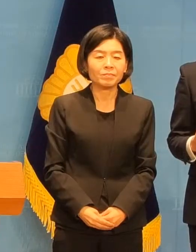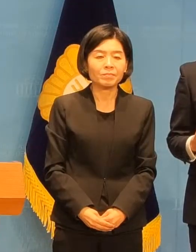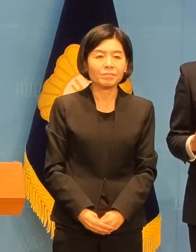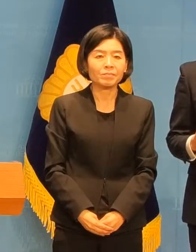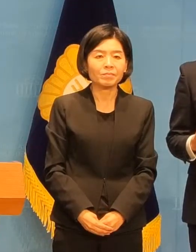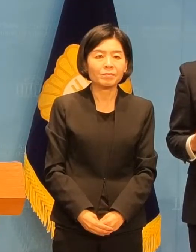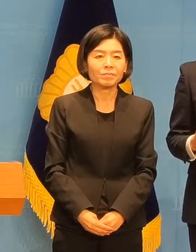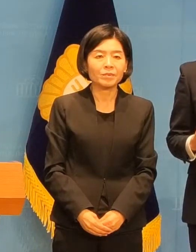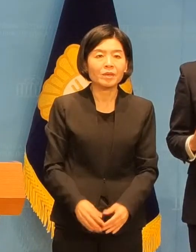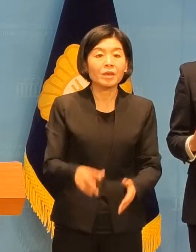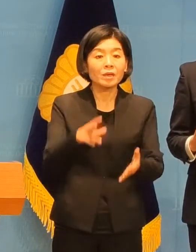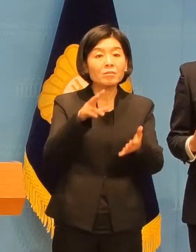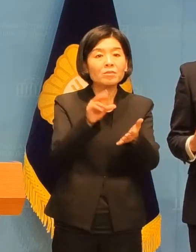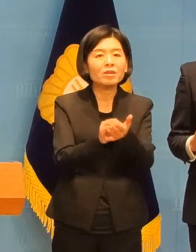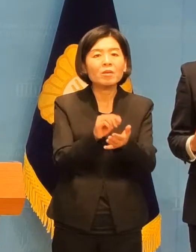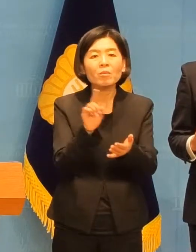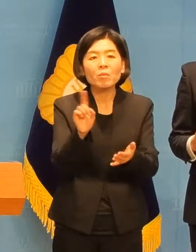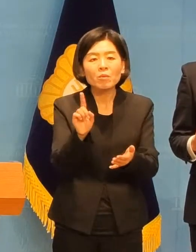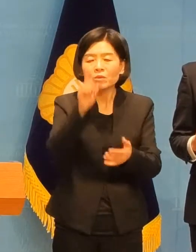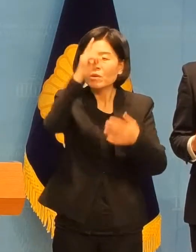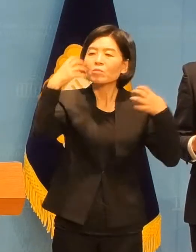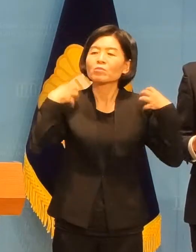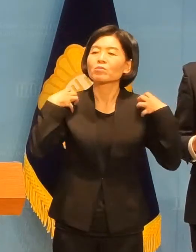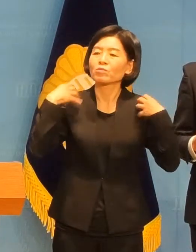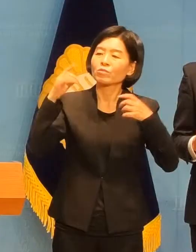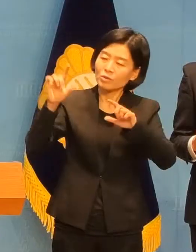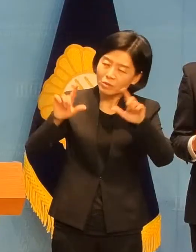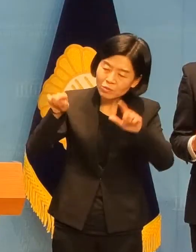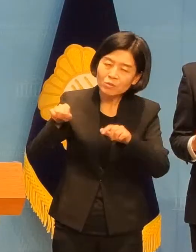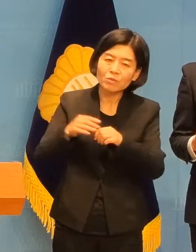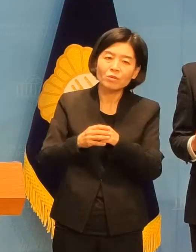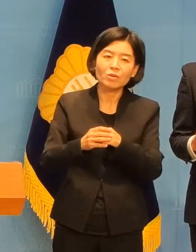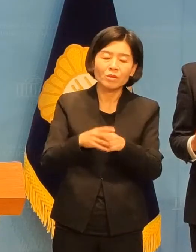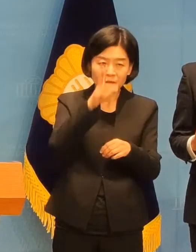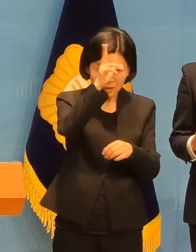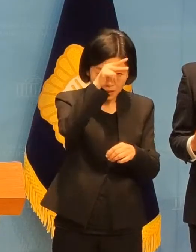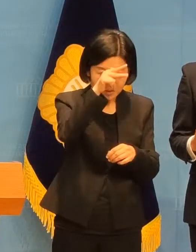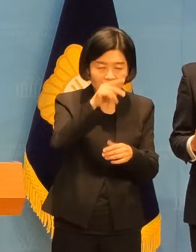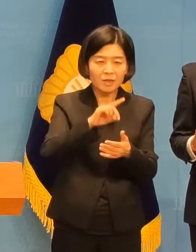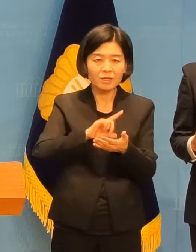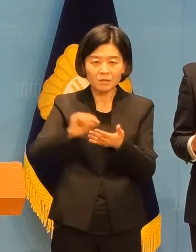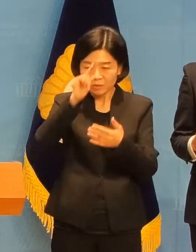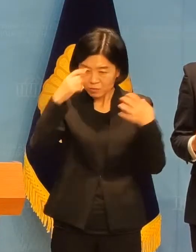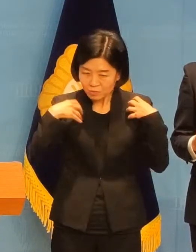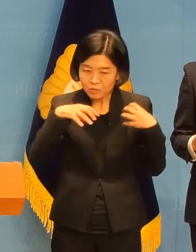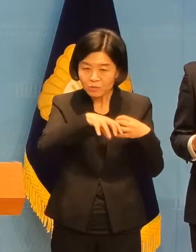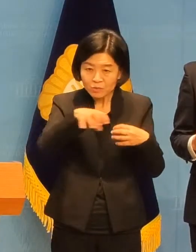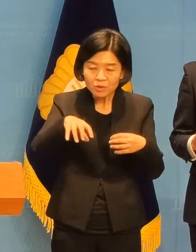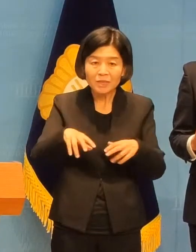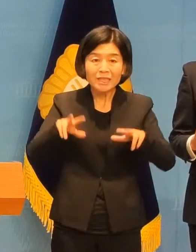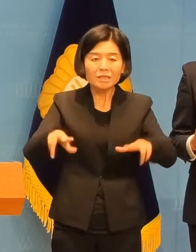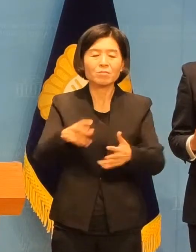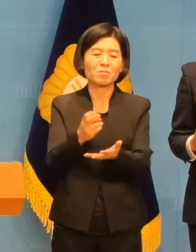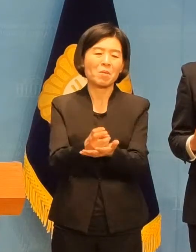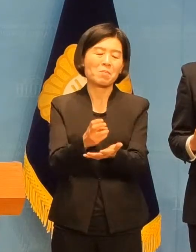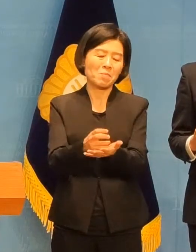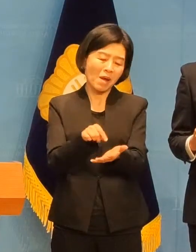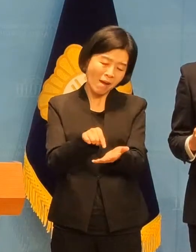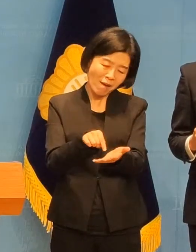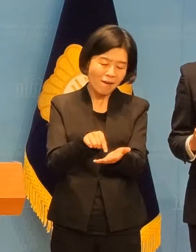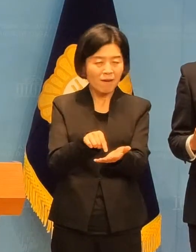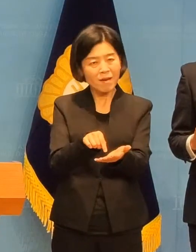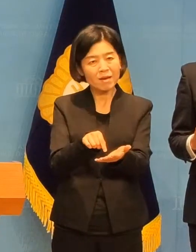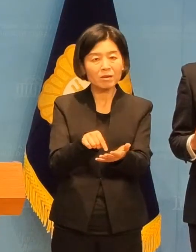더 큰 문제는 정부의 태도입니다. 경찰과 지자체는 현행법상 단속